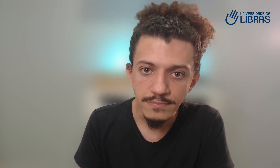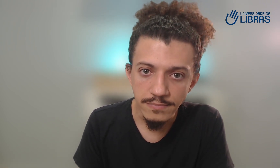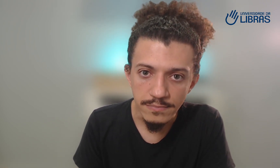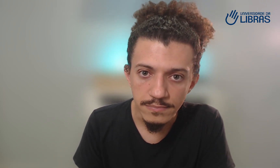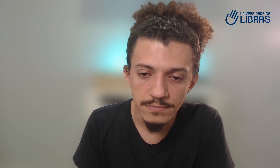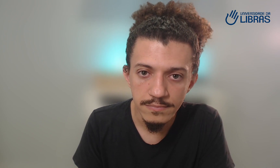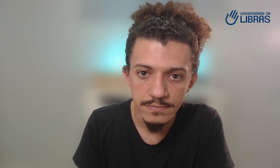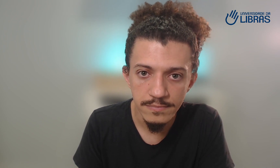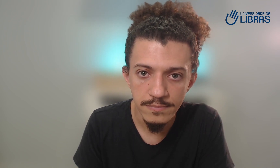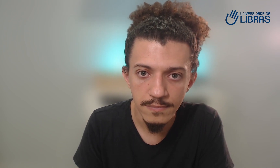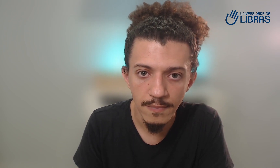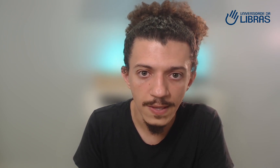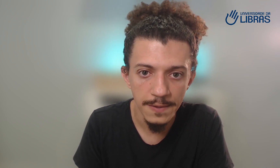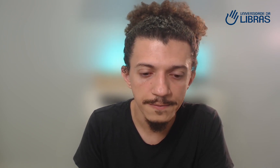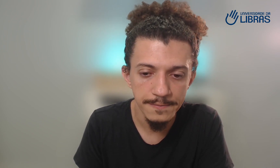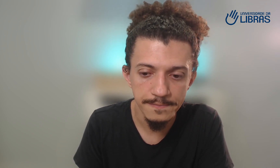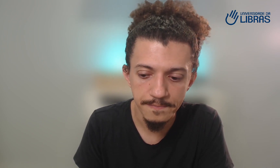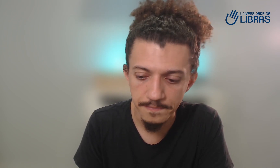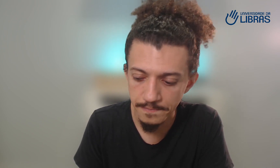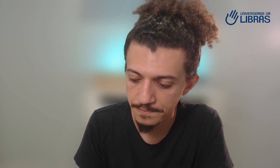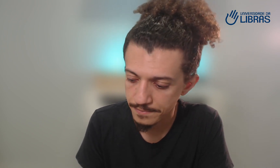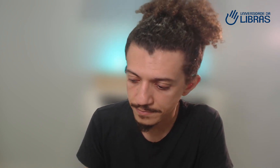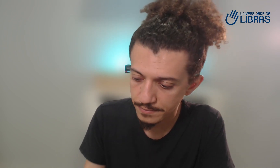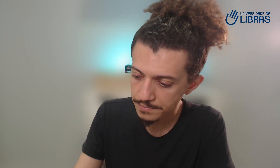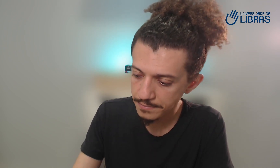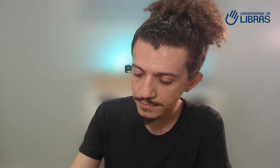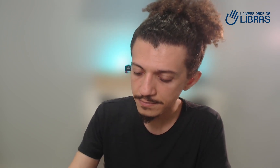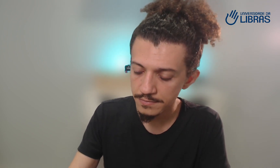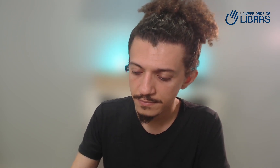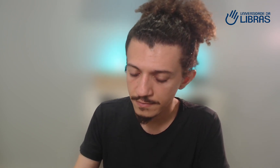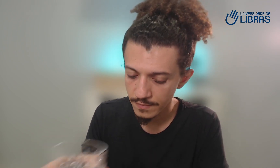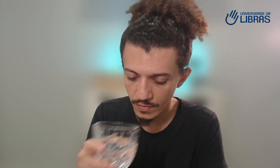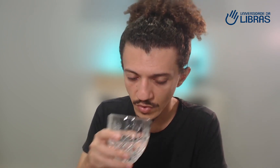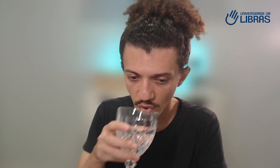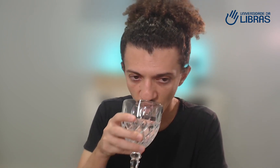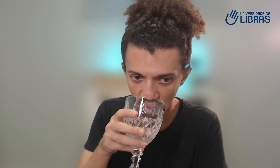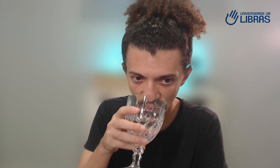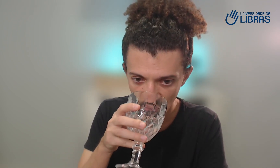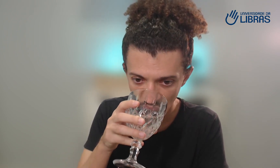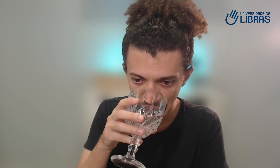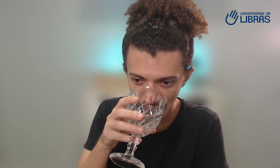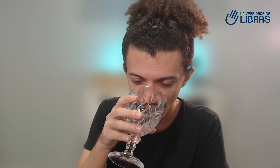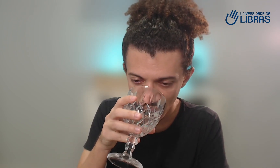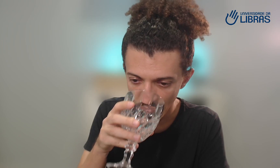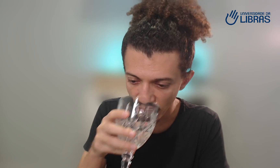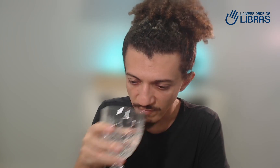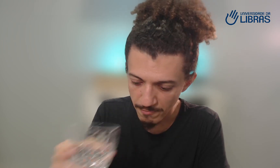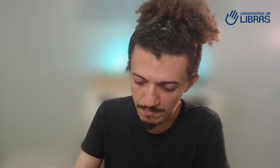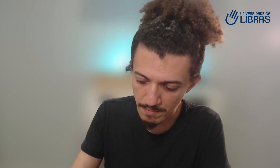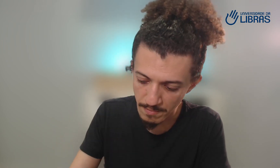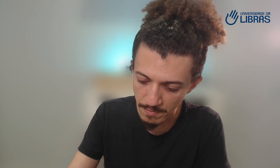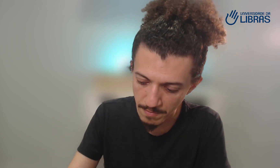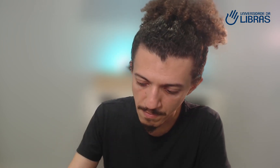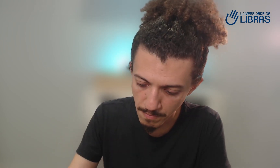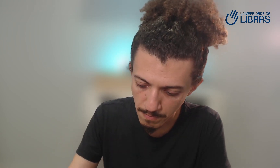Agora, a Leiliane mandou um comentário no YouTube perguntando como escrever as diversas